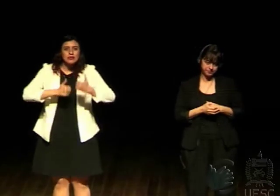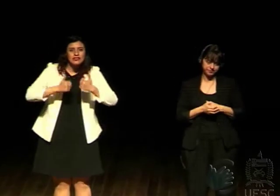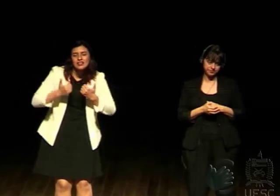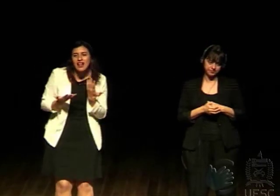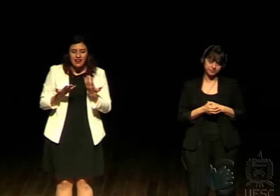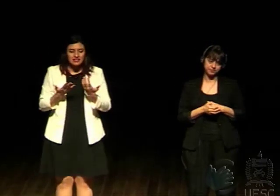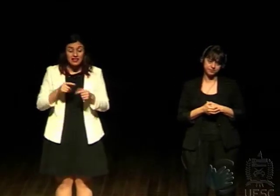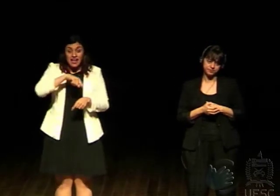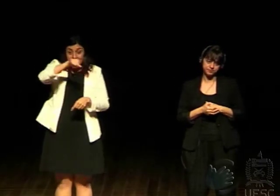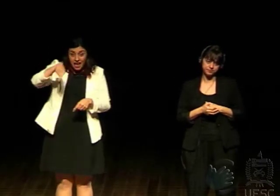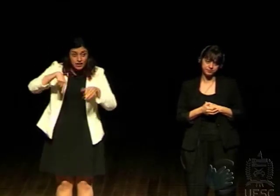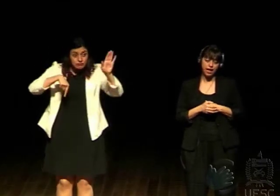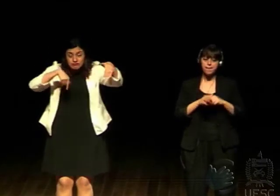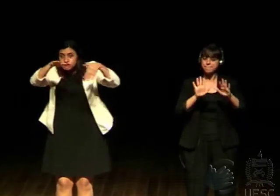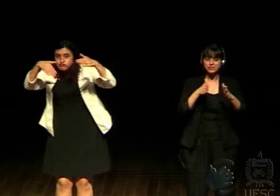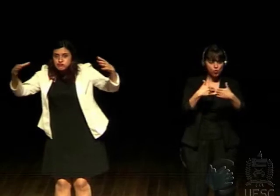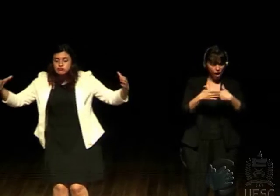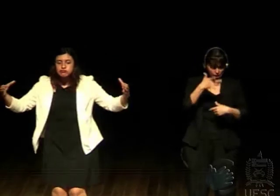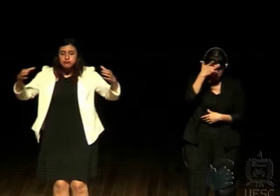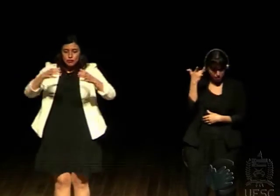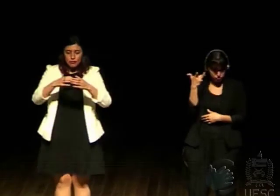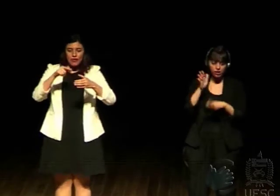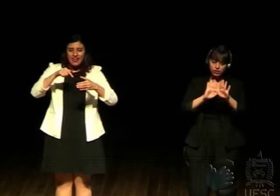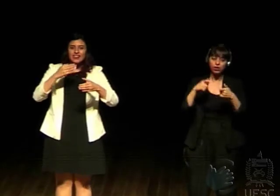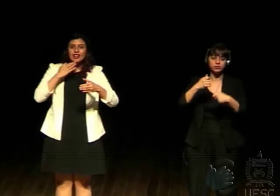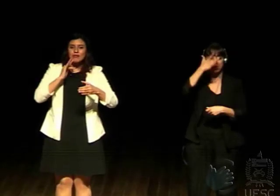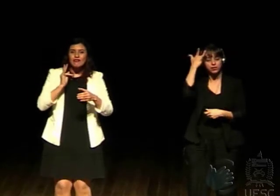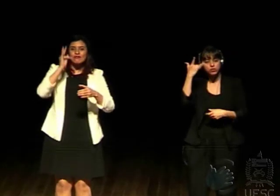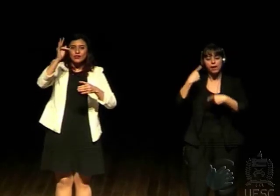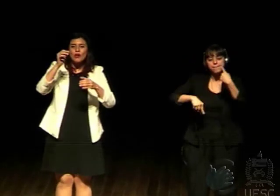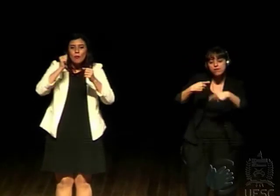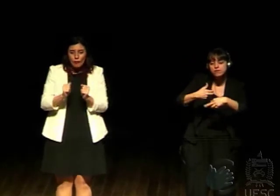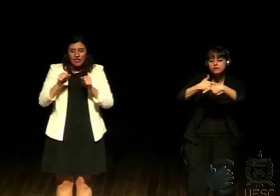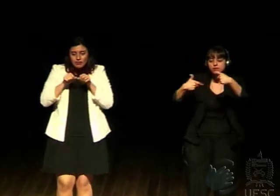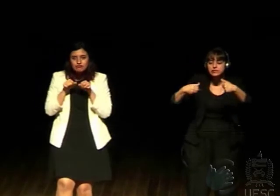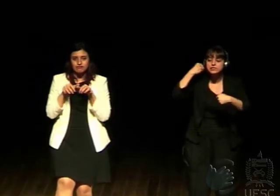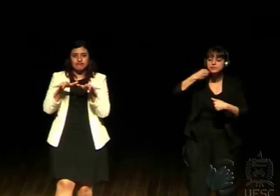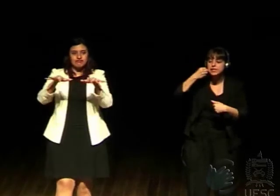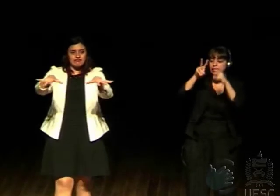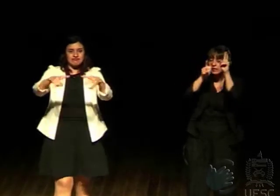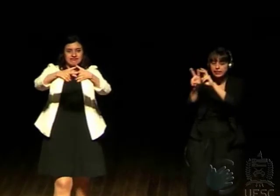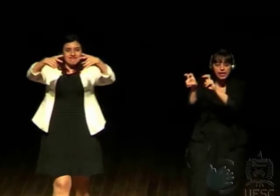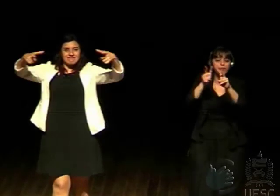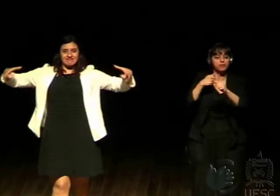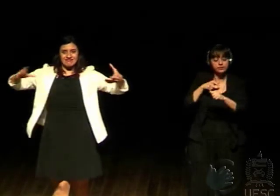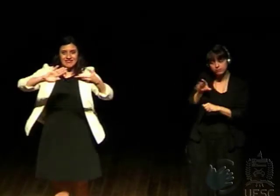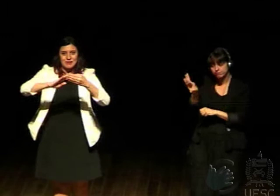Ojalá además convocar no a cualquier persona, sino que personas que tengan experiencia en las temáticas que se van a trabajar, que